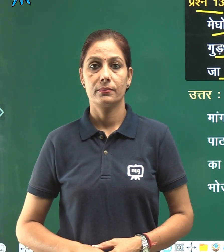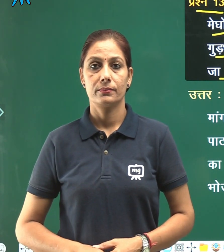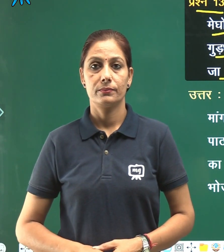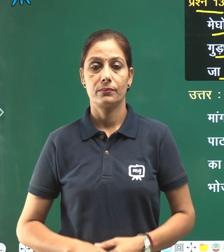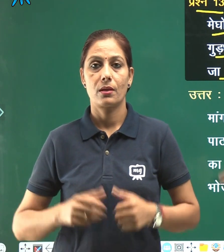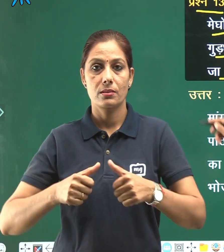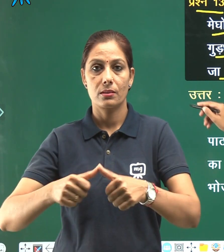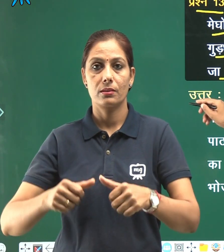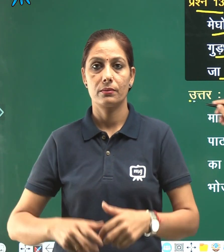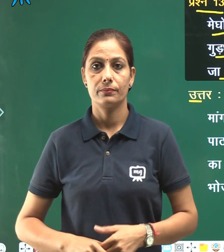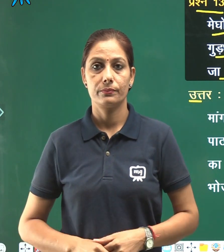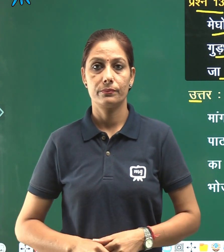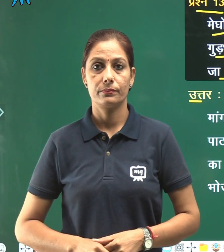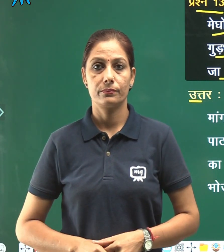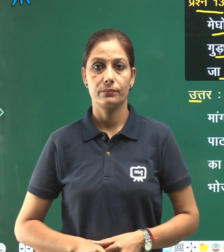उत्तर है,